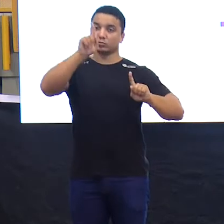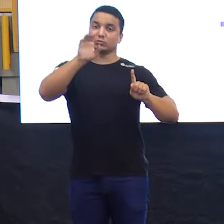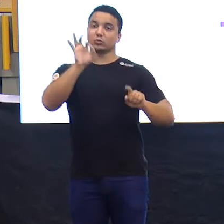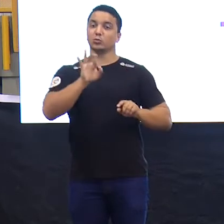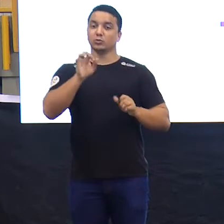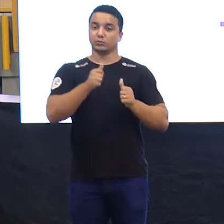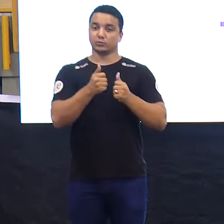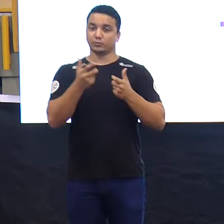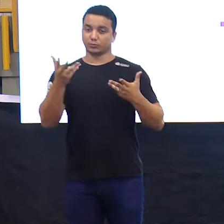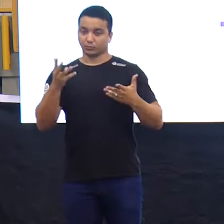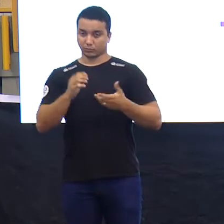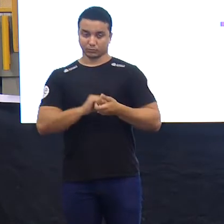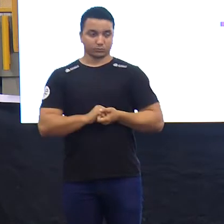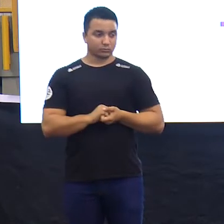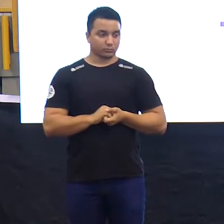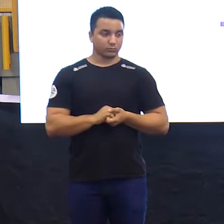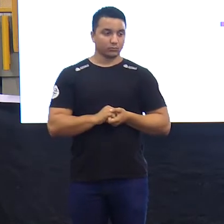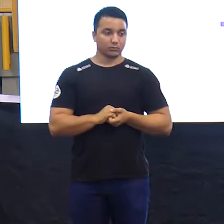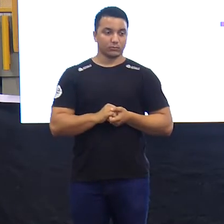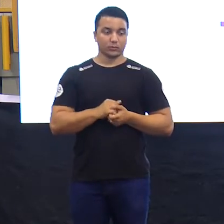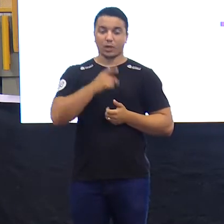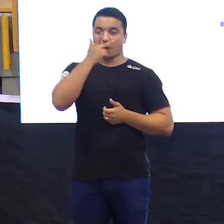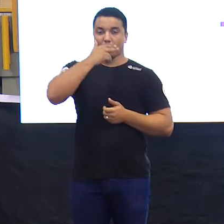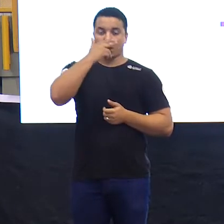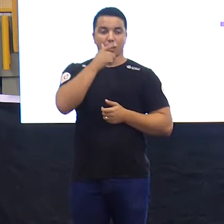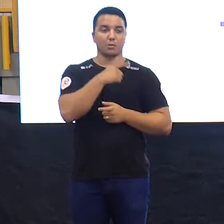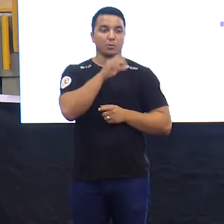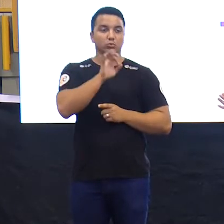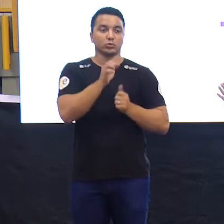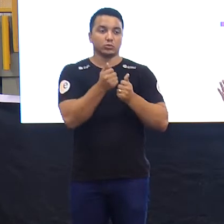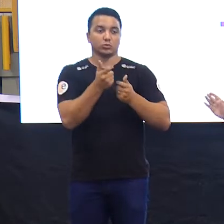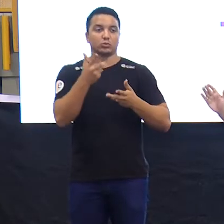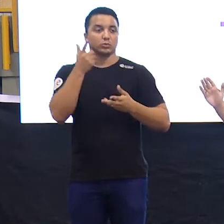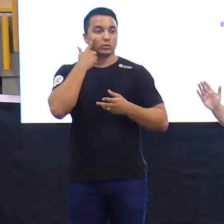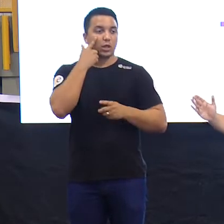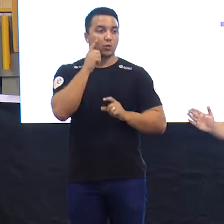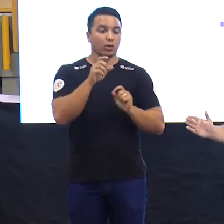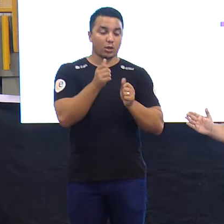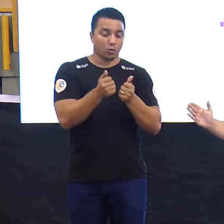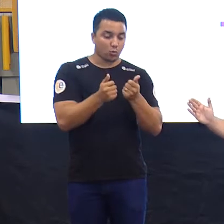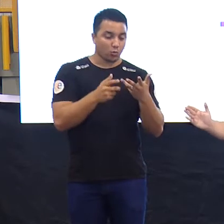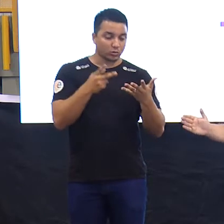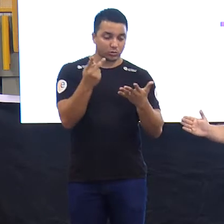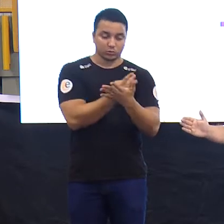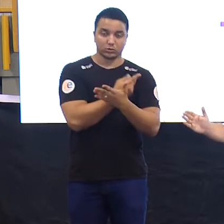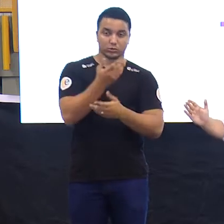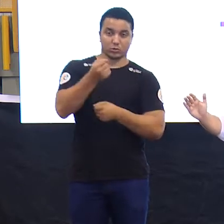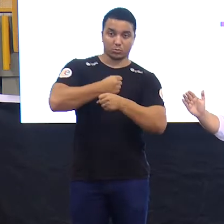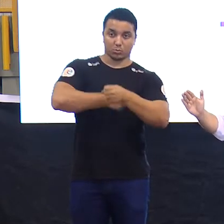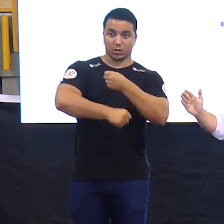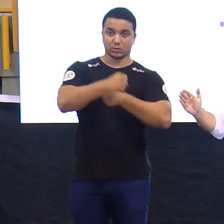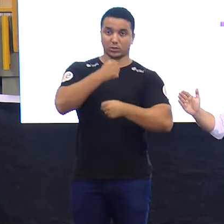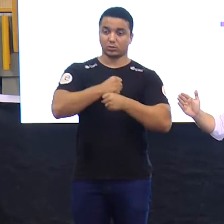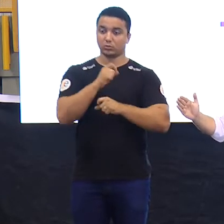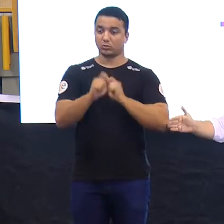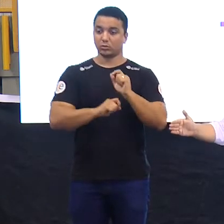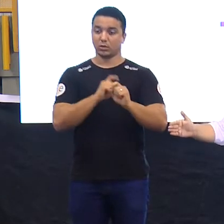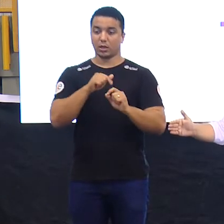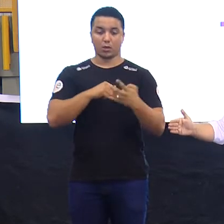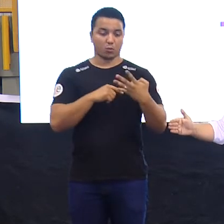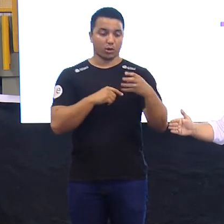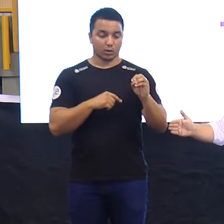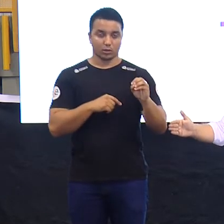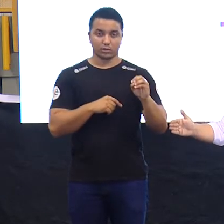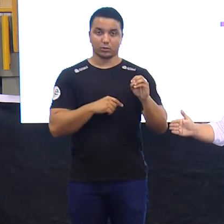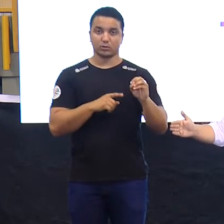Ele faz a mesma situação. Ele diz que o número de casos que eu tinha era